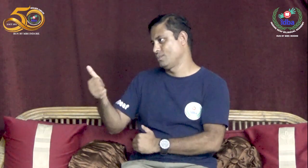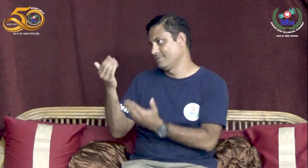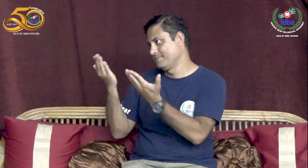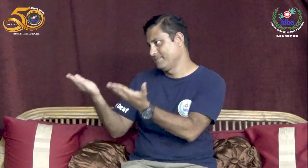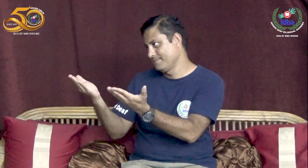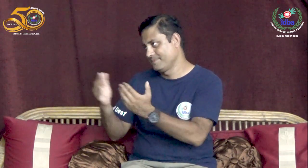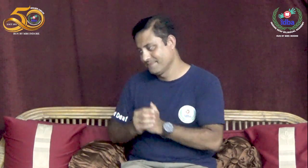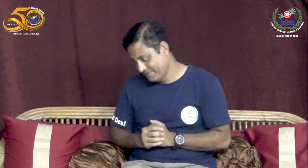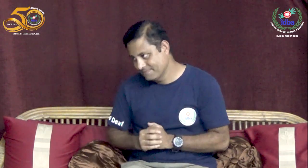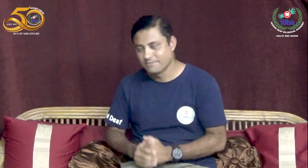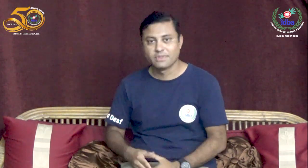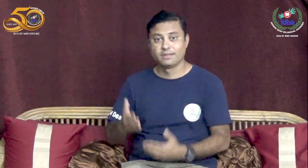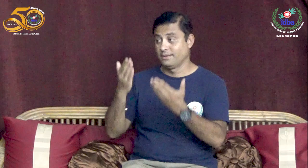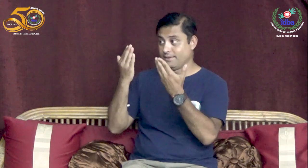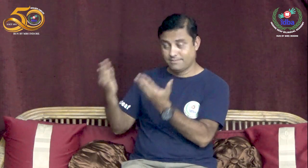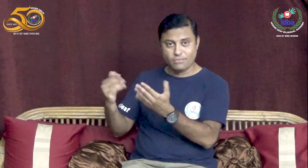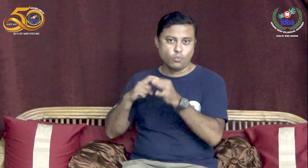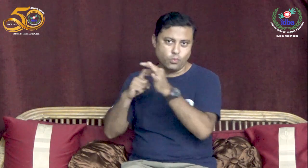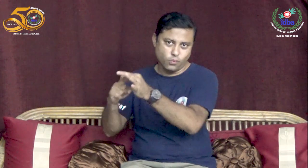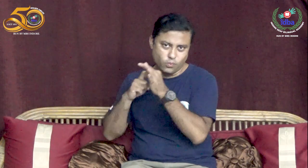आपकी फैमिली जो है वो आगे ग्रो करे, उन्नति करे।